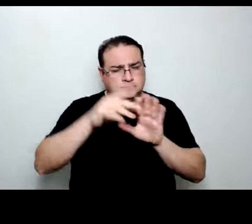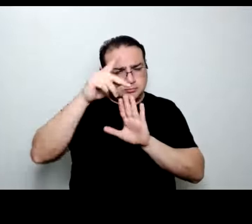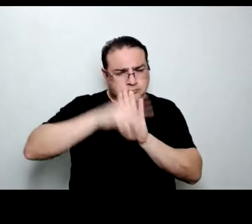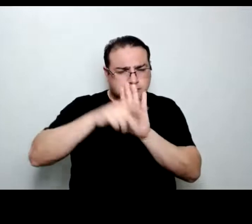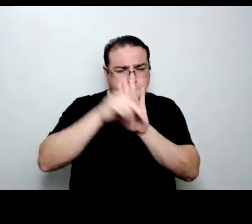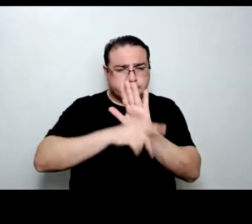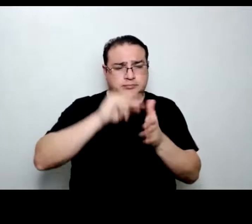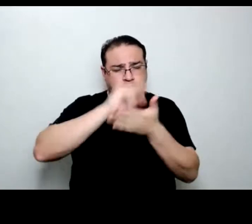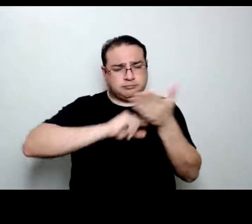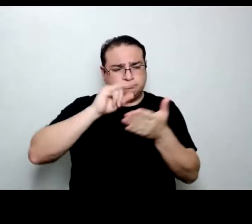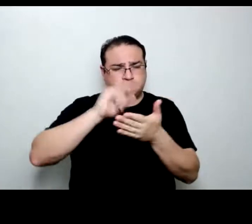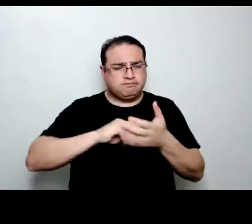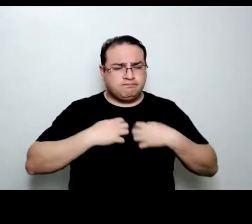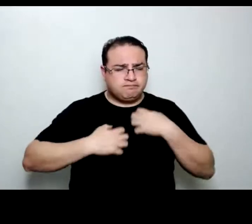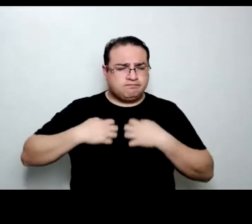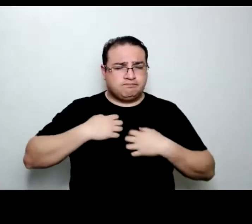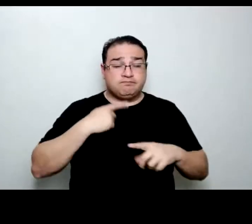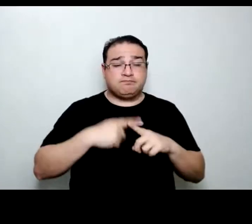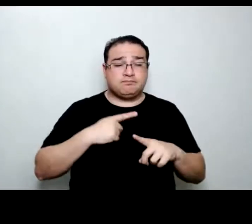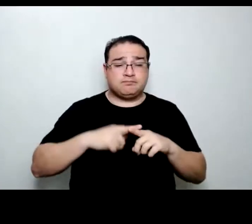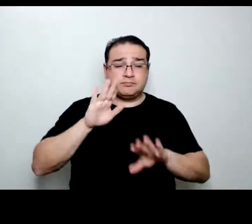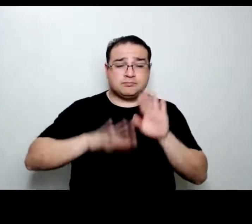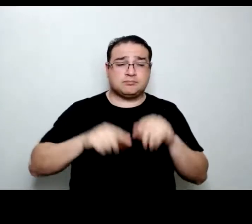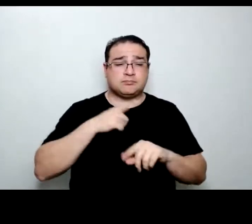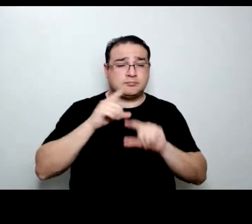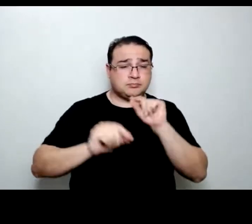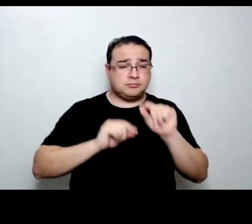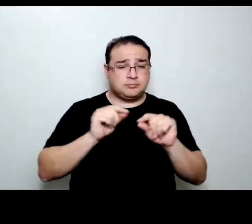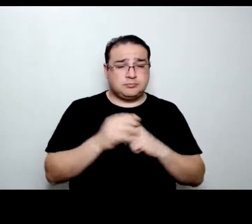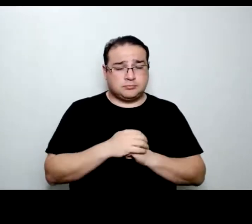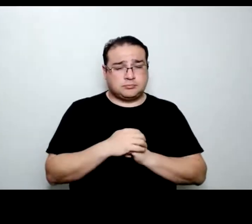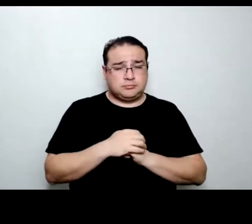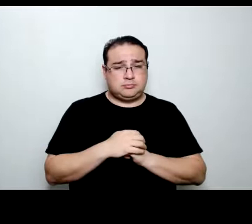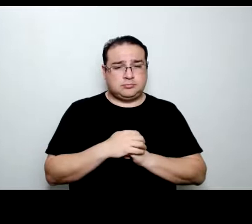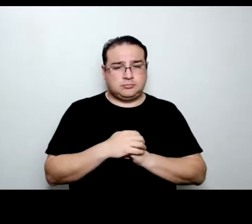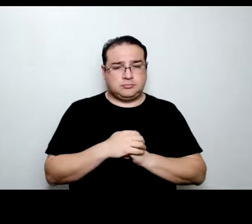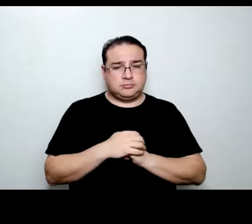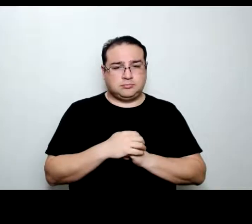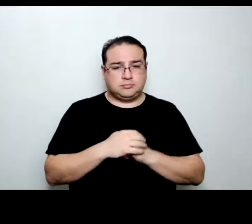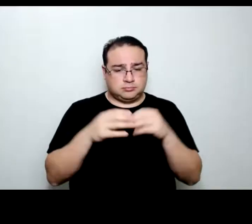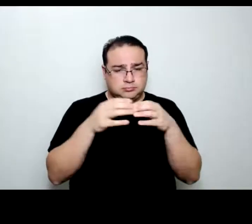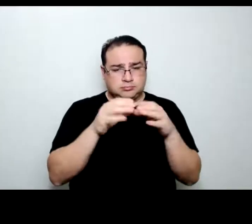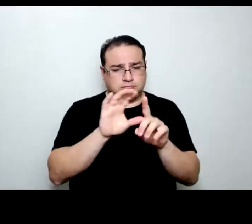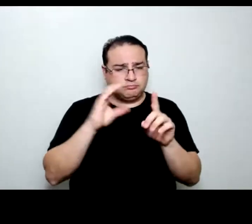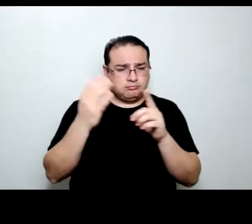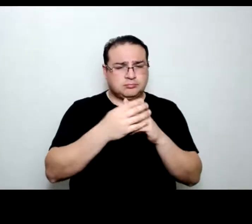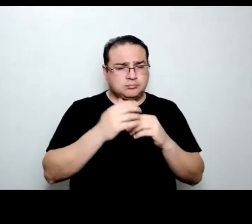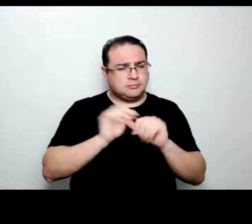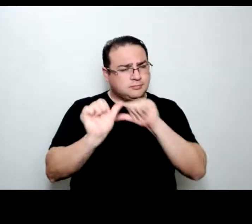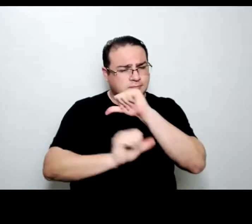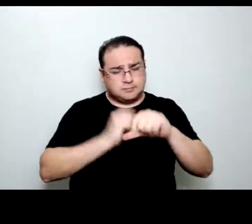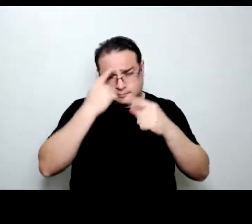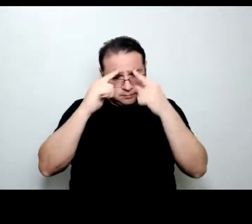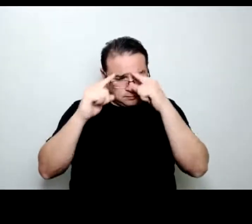de documentação, porque muitas vezes essas comunidades